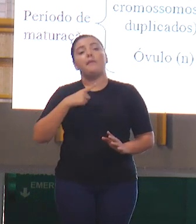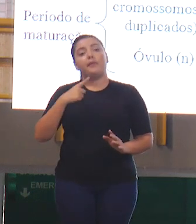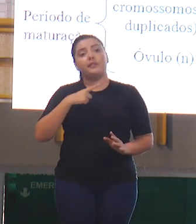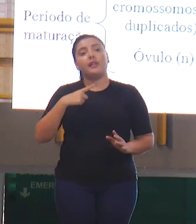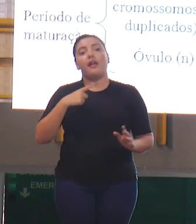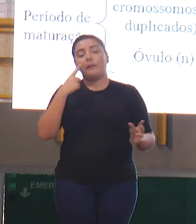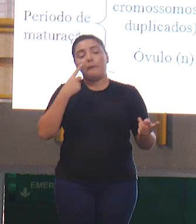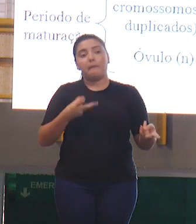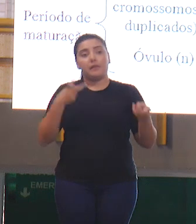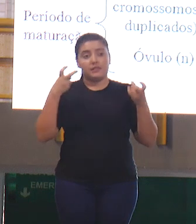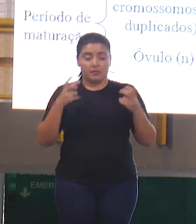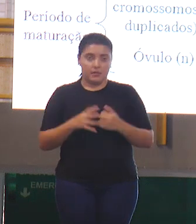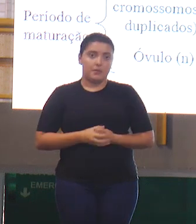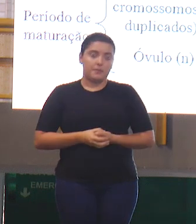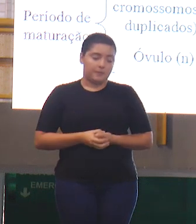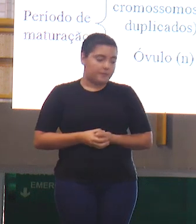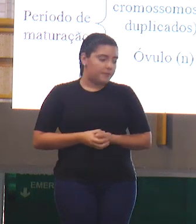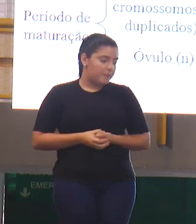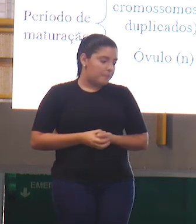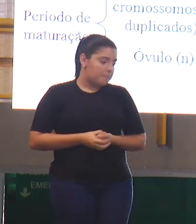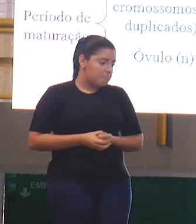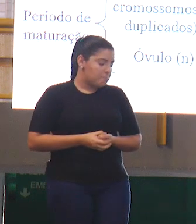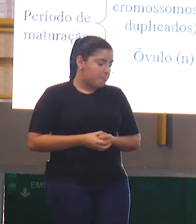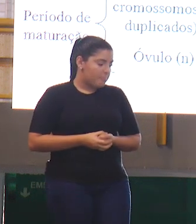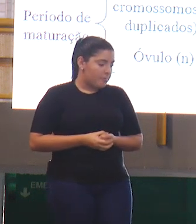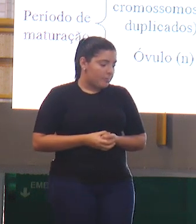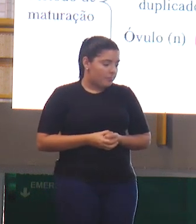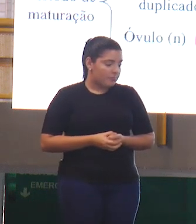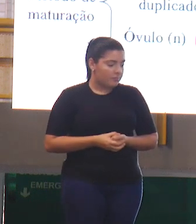ser observado, viu? Muito bem.